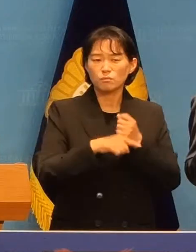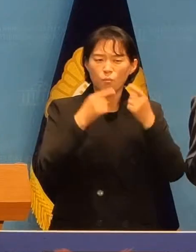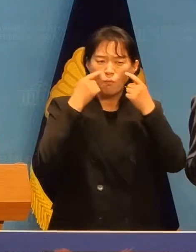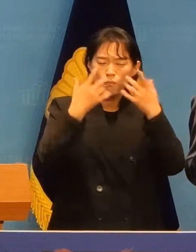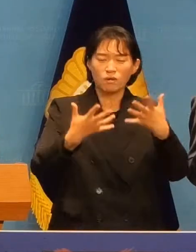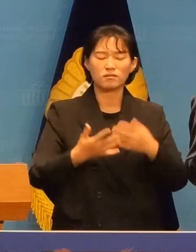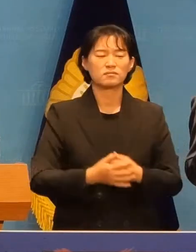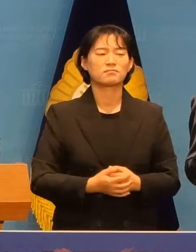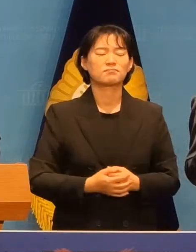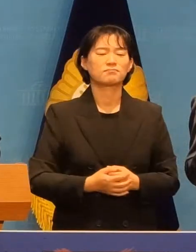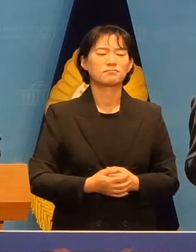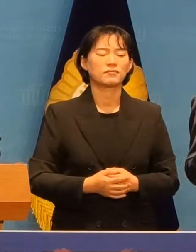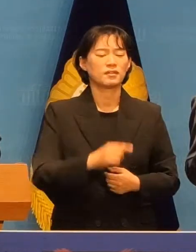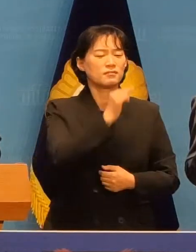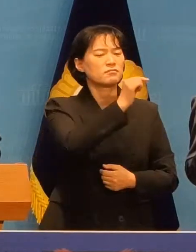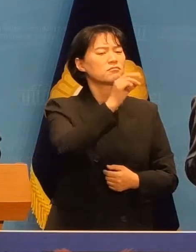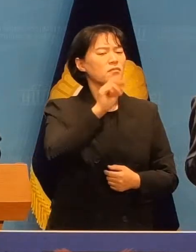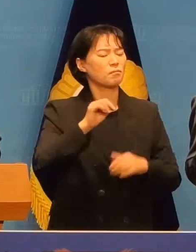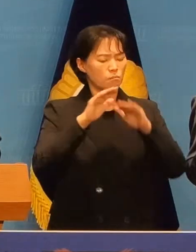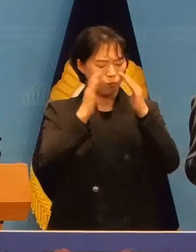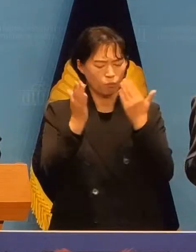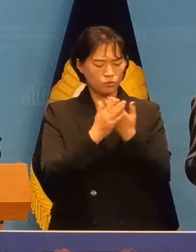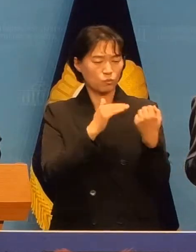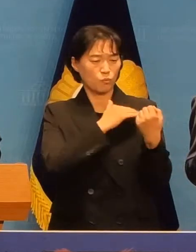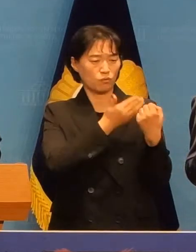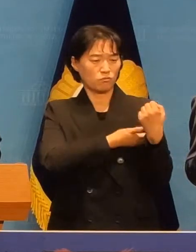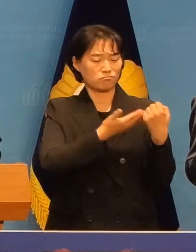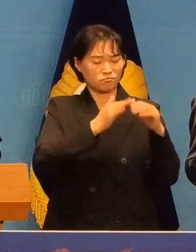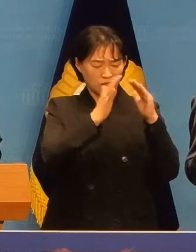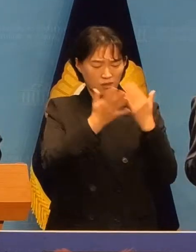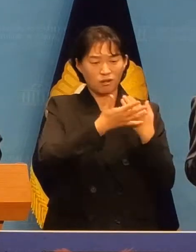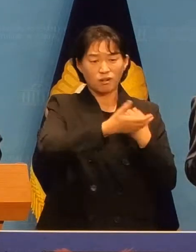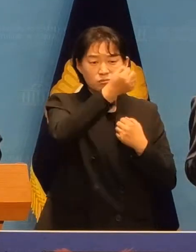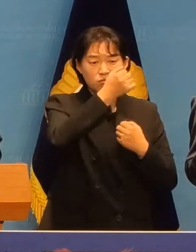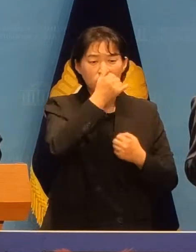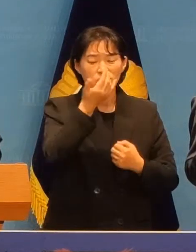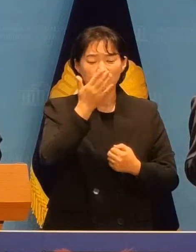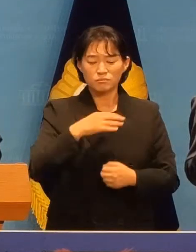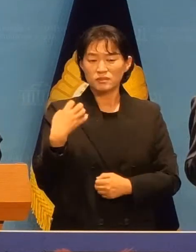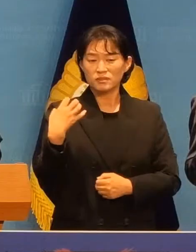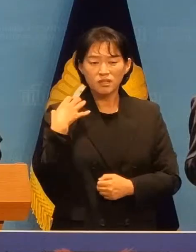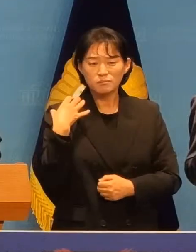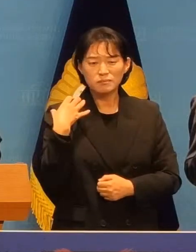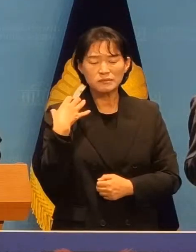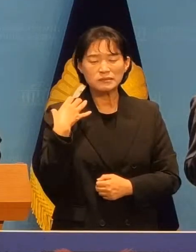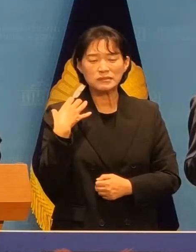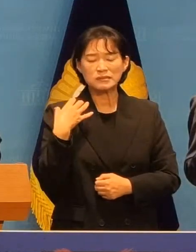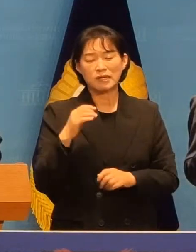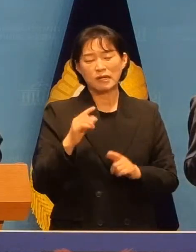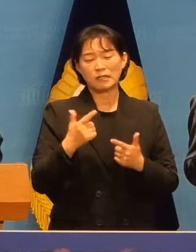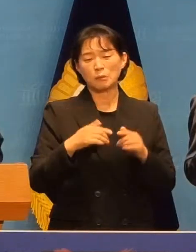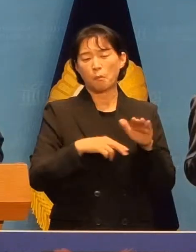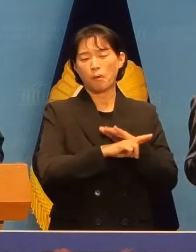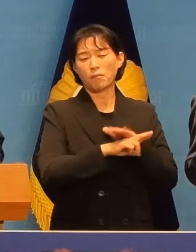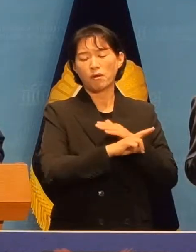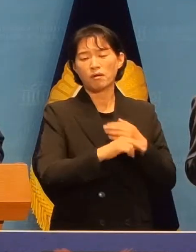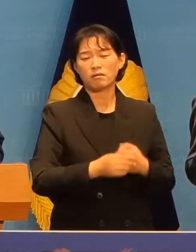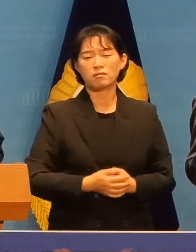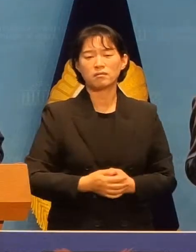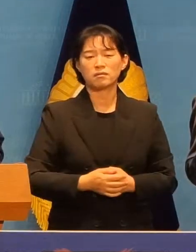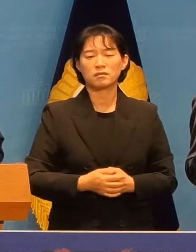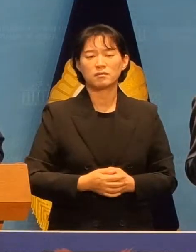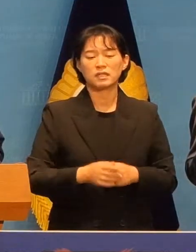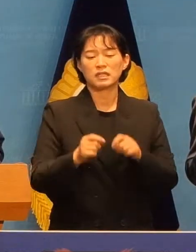명확합니다. GM은 모든 권한을 쥐고 있으면서도 책임은 끝까지 회피하고 있습니다.